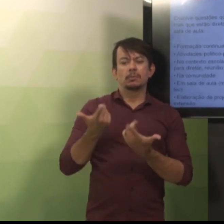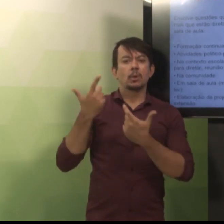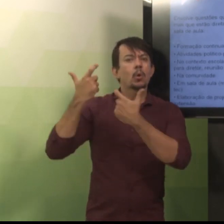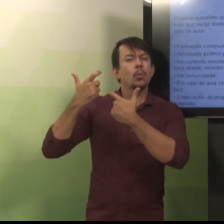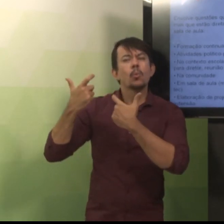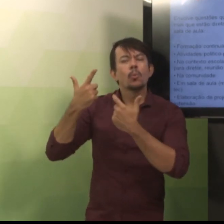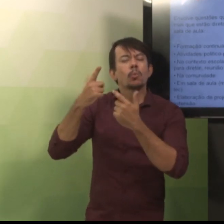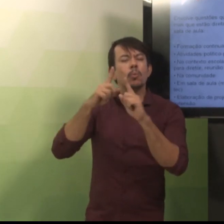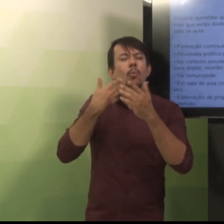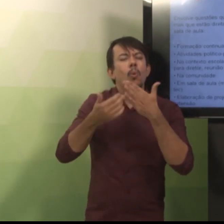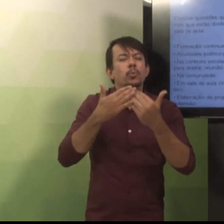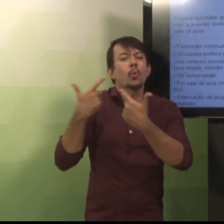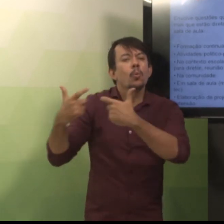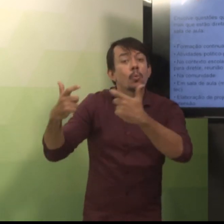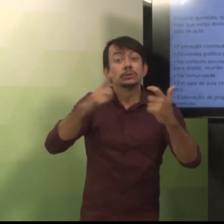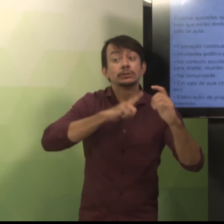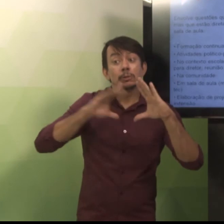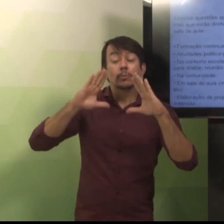vários espaços.